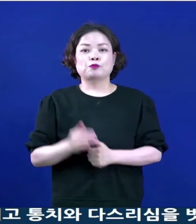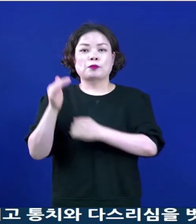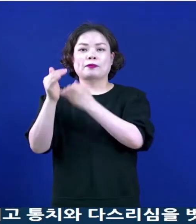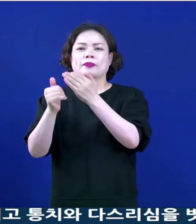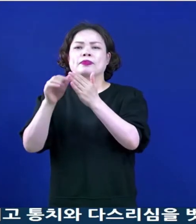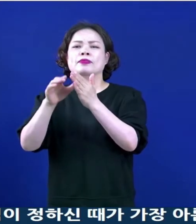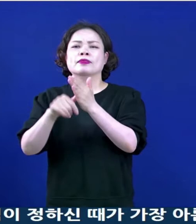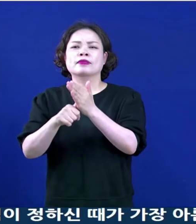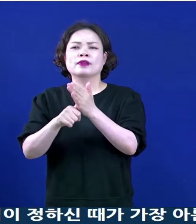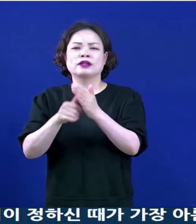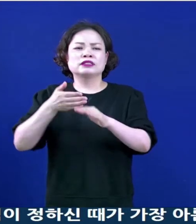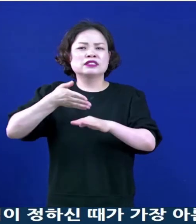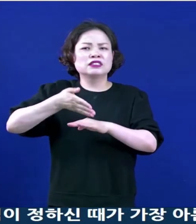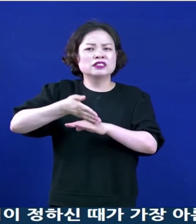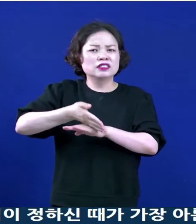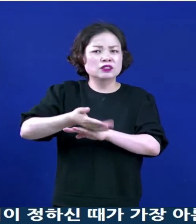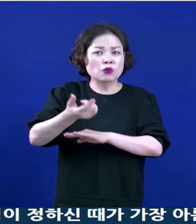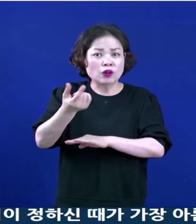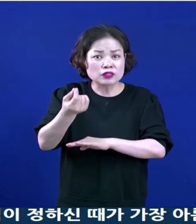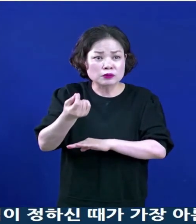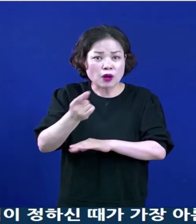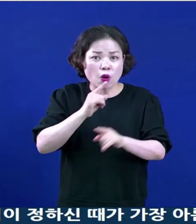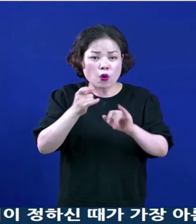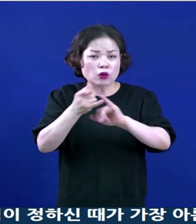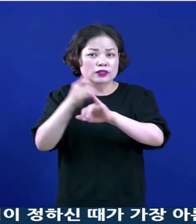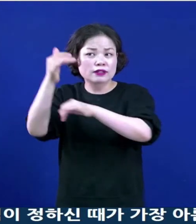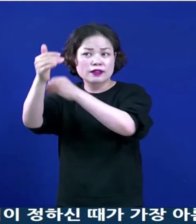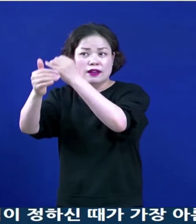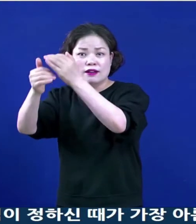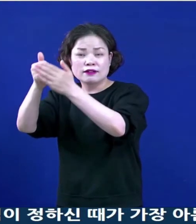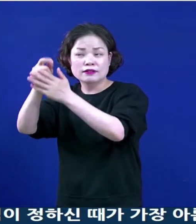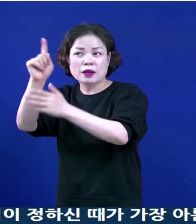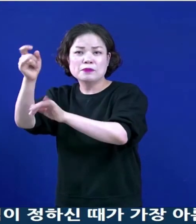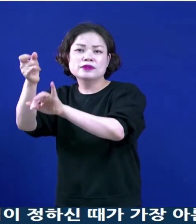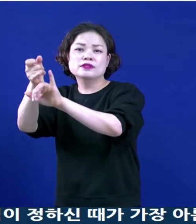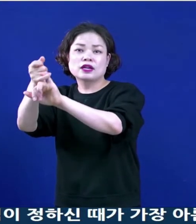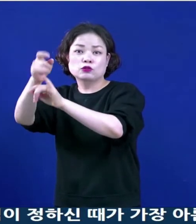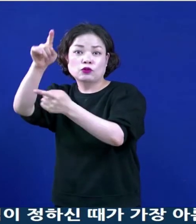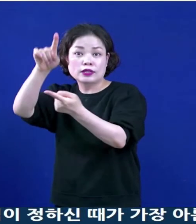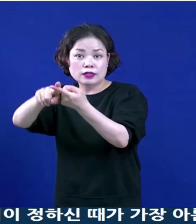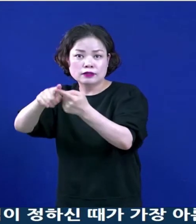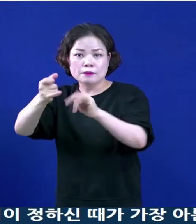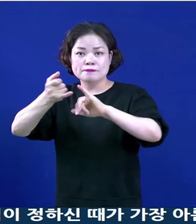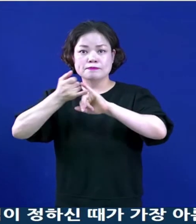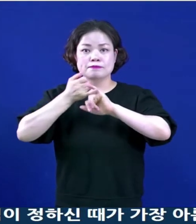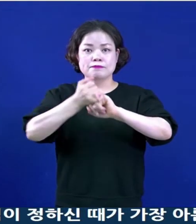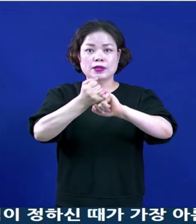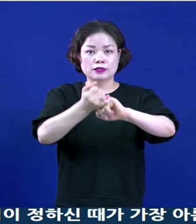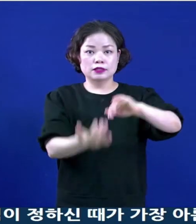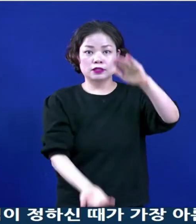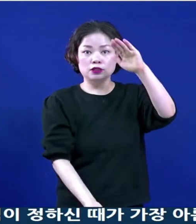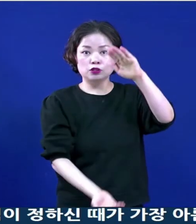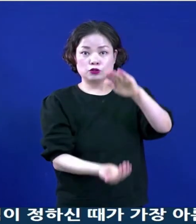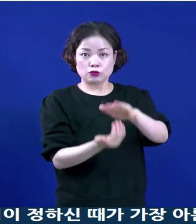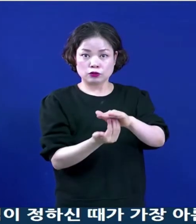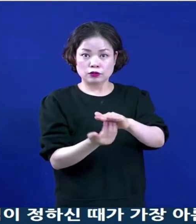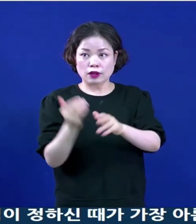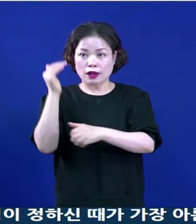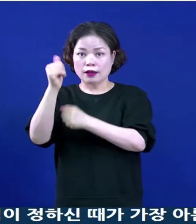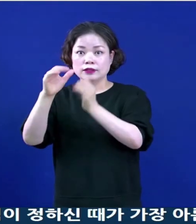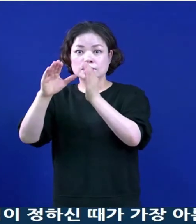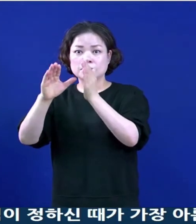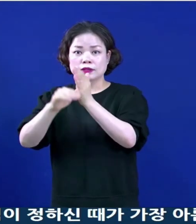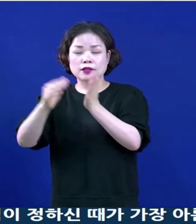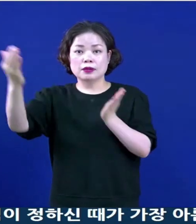하나님의 때가 더딘 것 같아도 언약의 하나님께서 한번 약속하신 것은 반드시 이루십니다. 하나님의